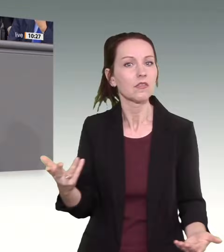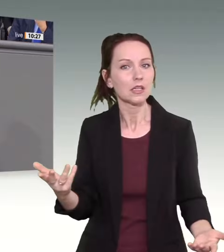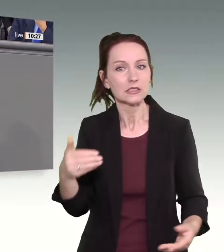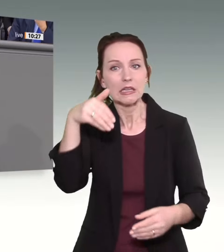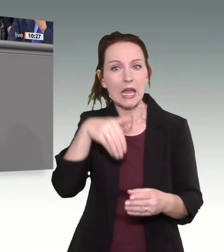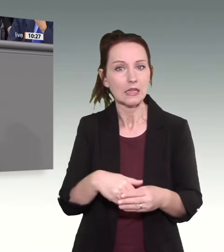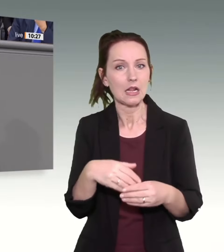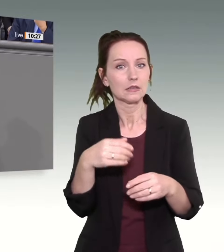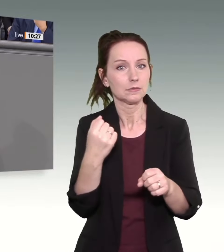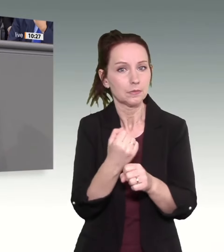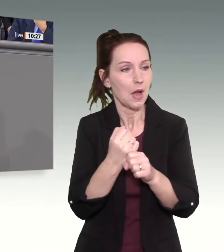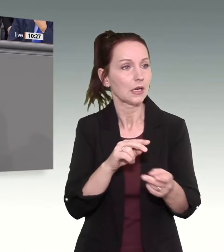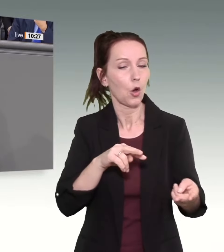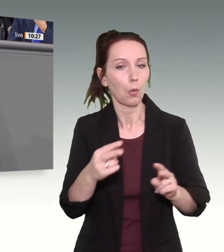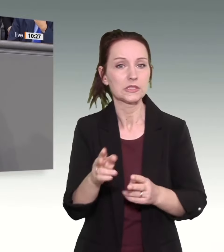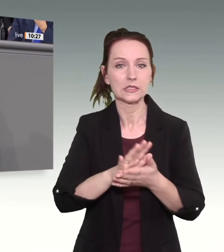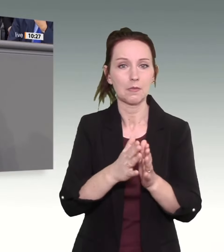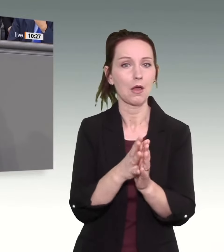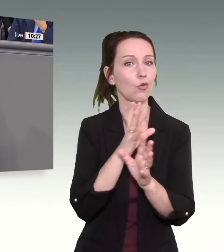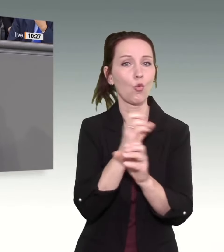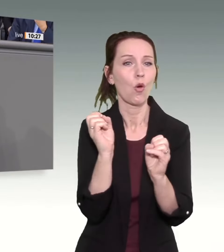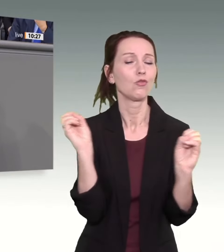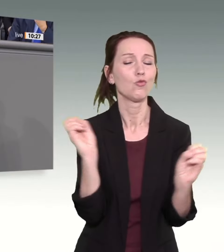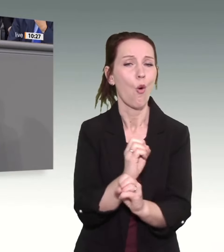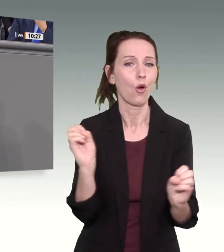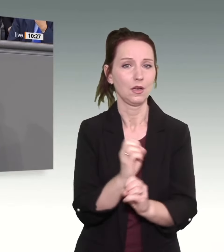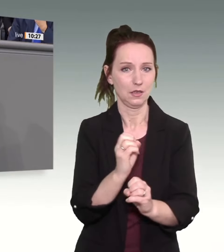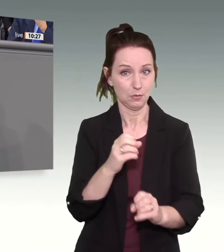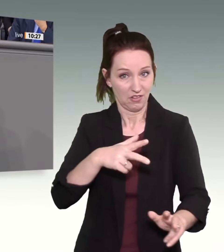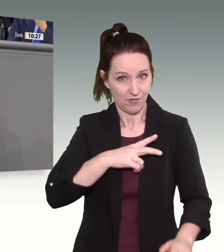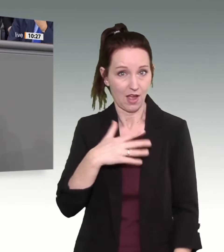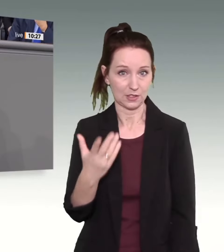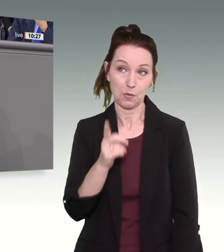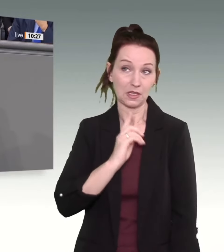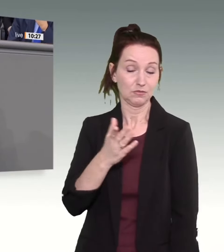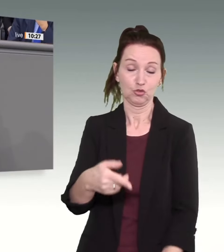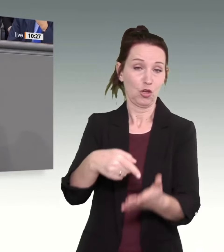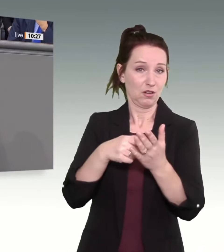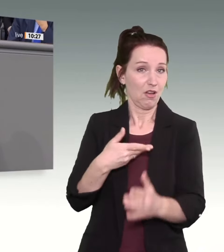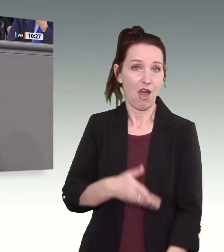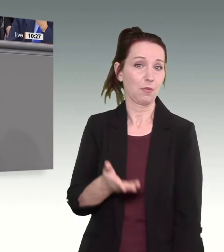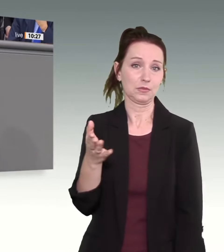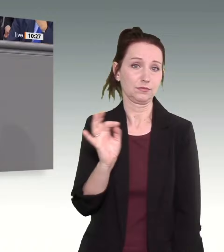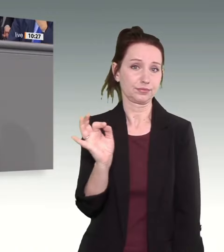Kanzler und seine Bauministerin sind grandios gescheitert. Und die beiden sind die Master of Neubaudesaster.